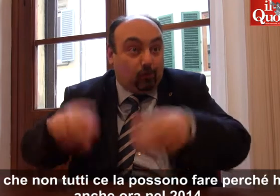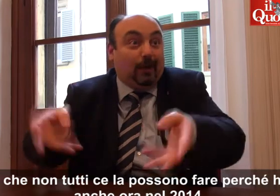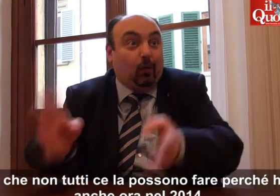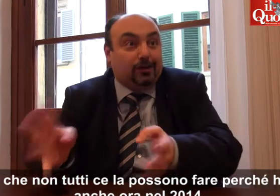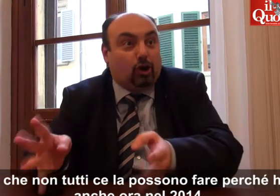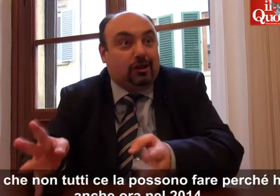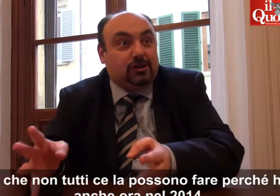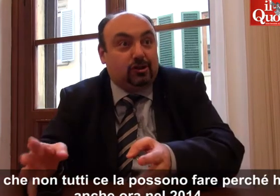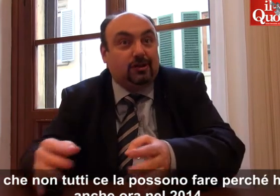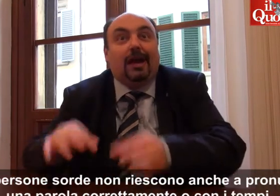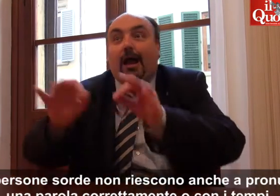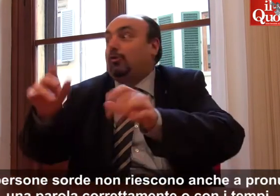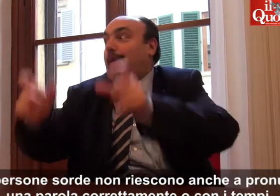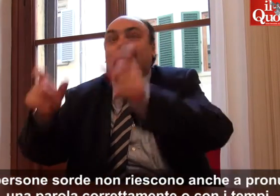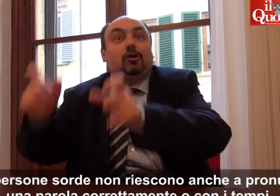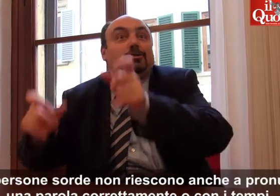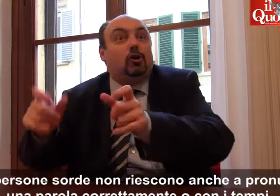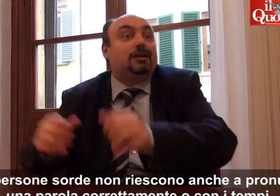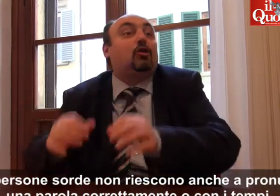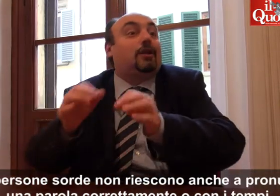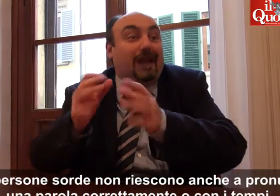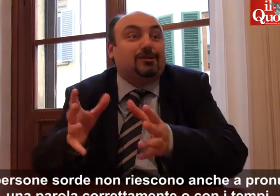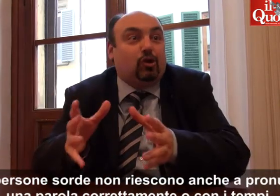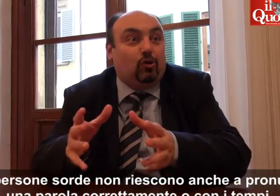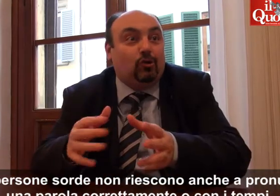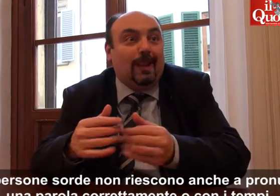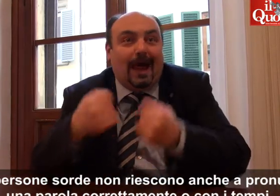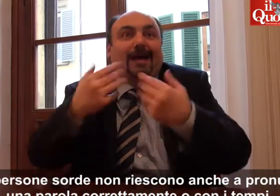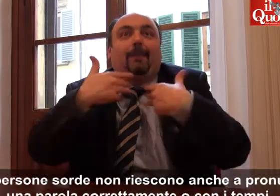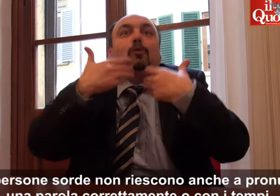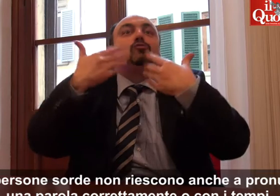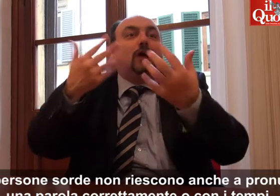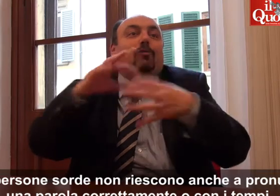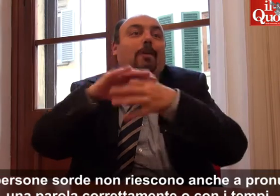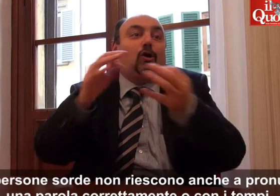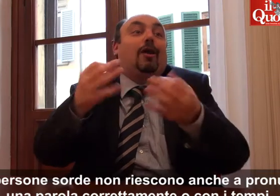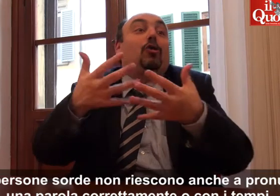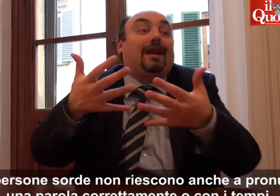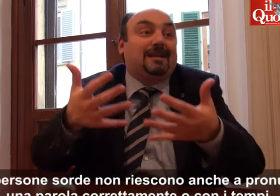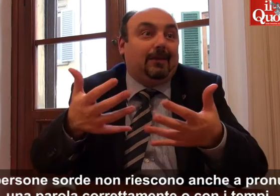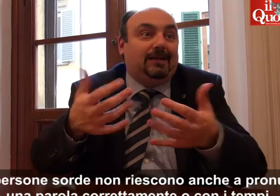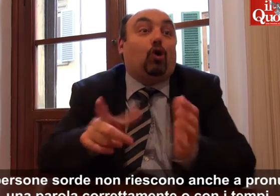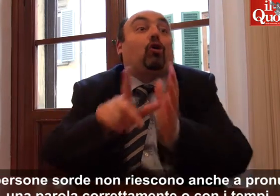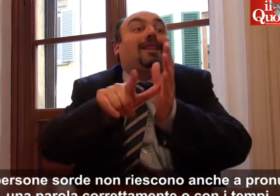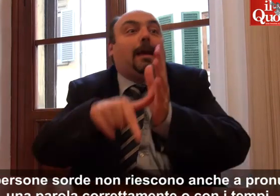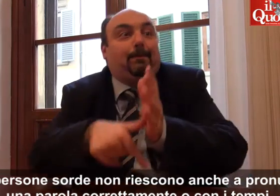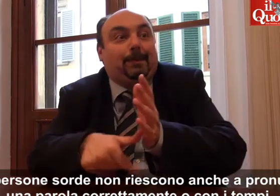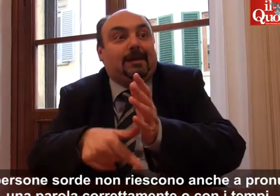2014, alcune persone sordine non riescono anche a pronunciare una parola correttamente o con i tempi,